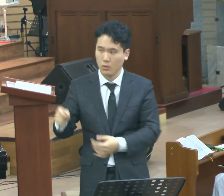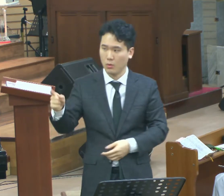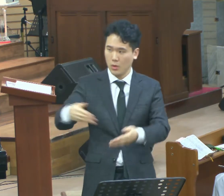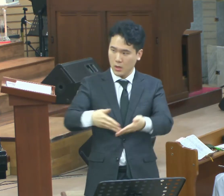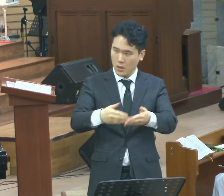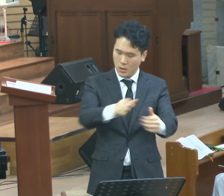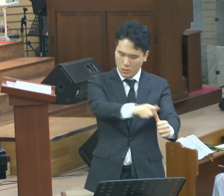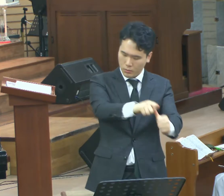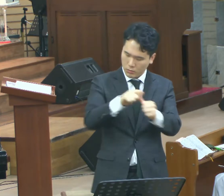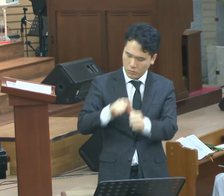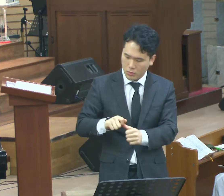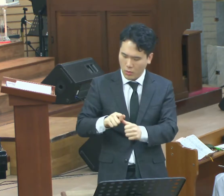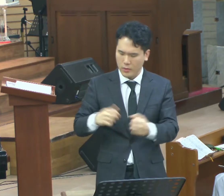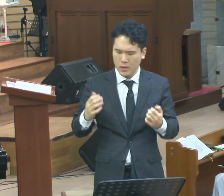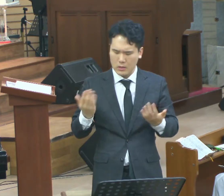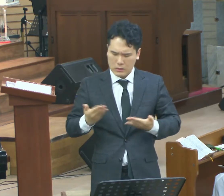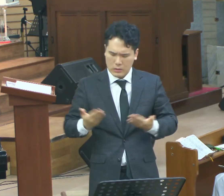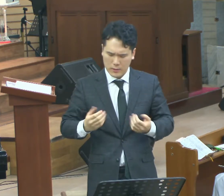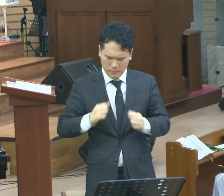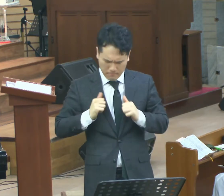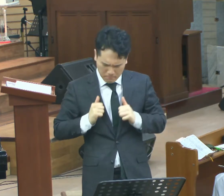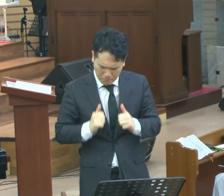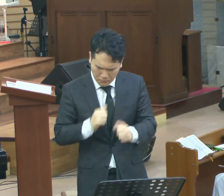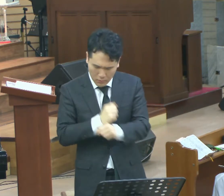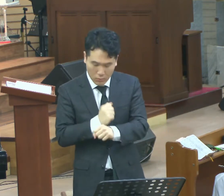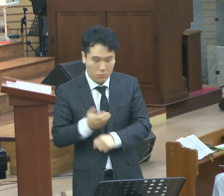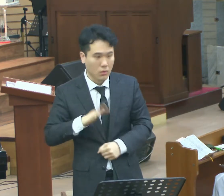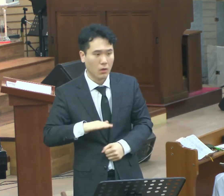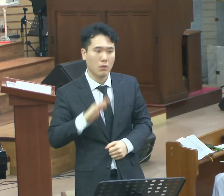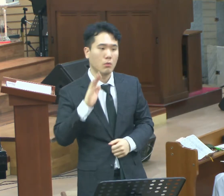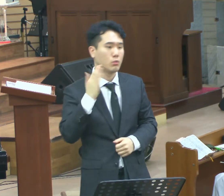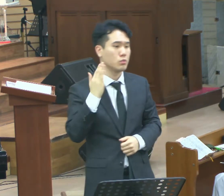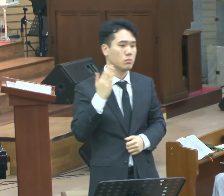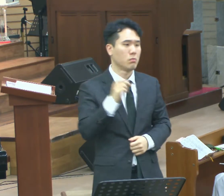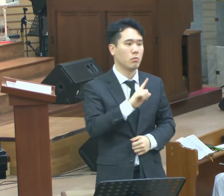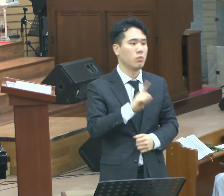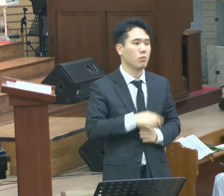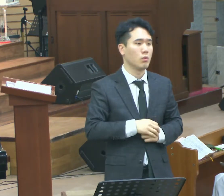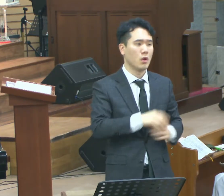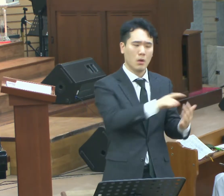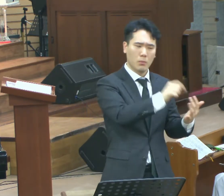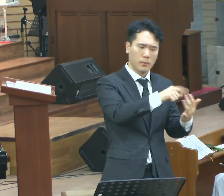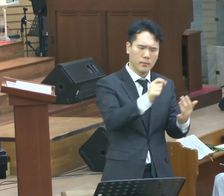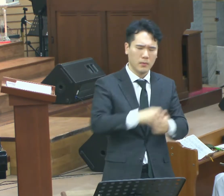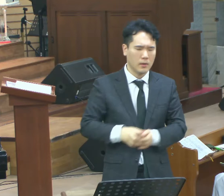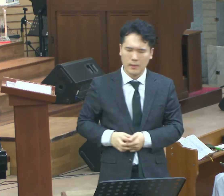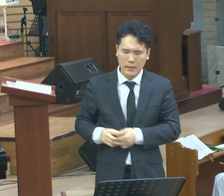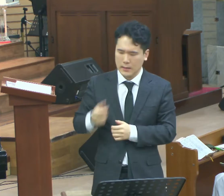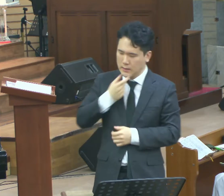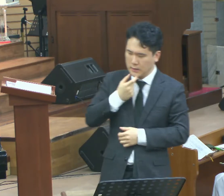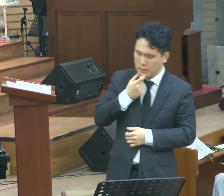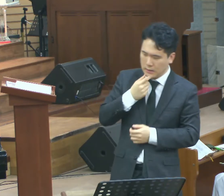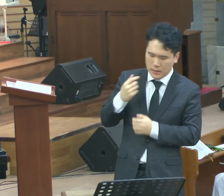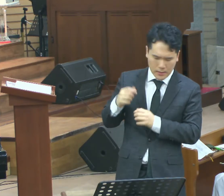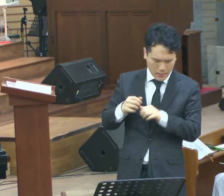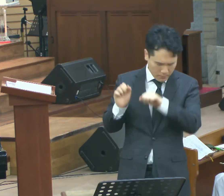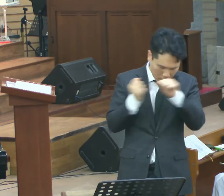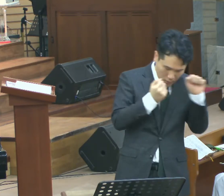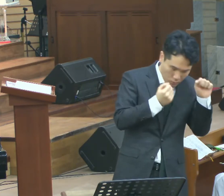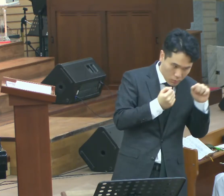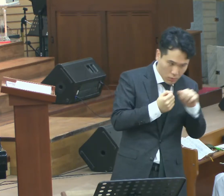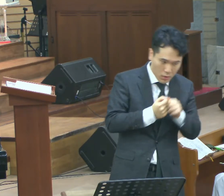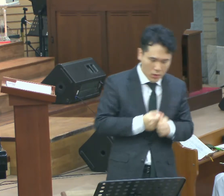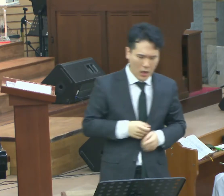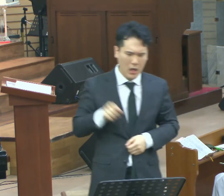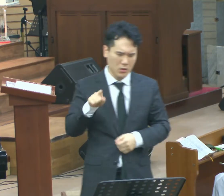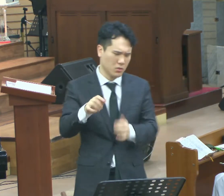이런 거 가지고 시비를 거는 분들이 계세요. 그러지 마세요. 교회가 앞으로 나가려면 같이 가는 거지. 많이 세워야지 힘있게 일을